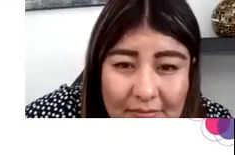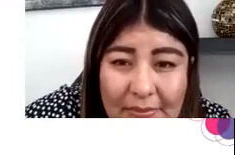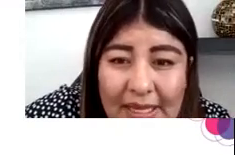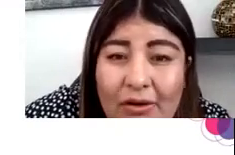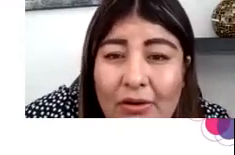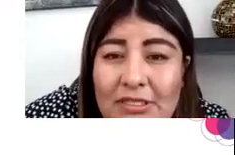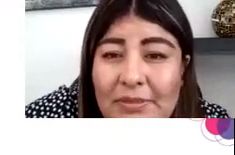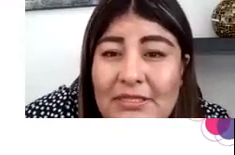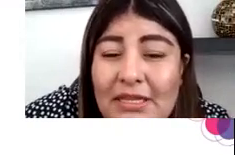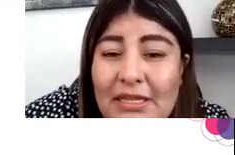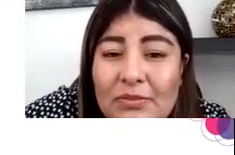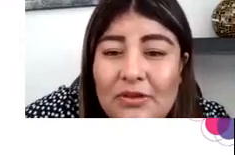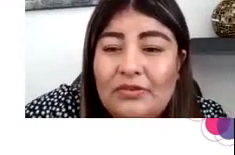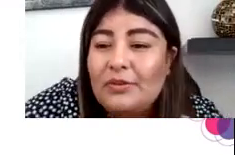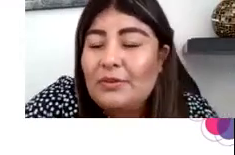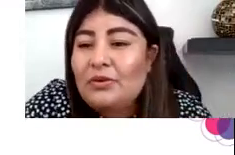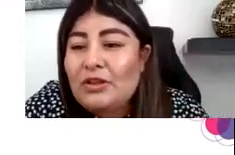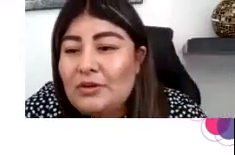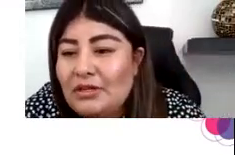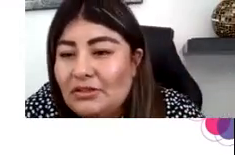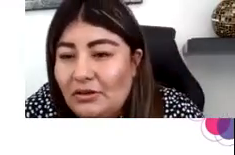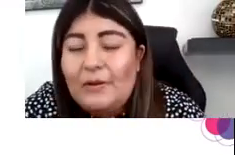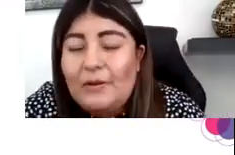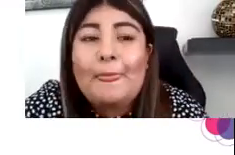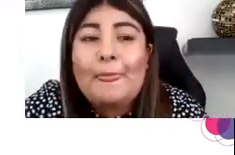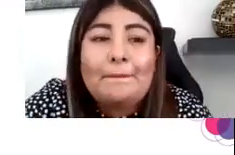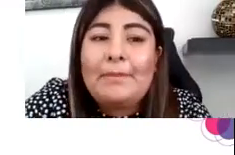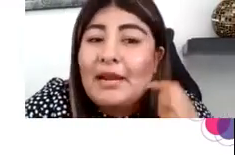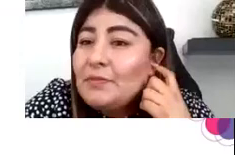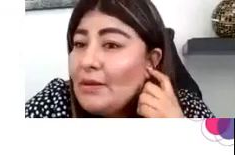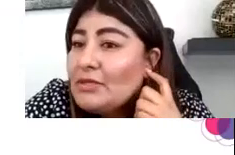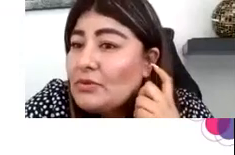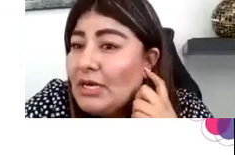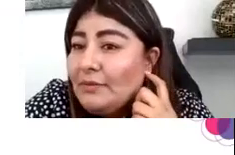Pero si prenden su micrófono primero uno y después el otro, para que los podamos escuchar.